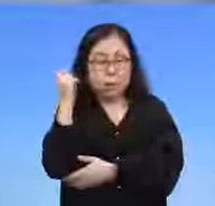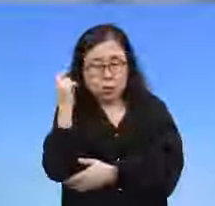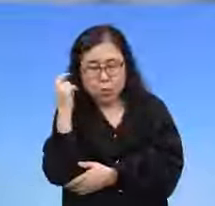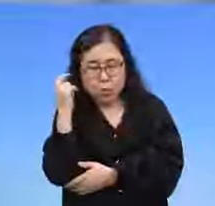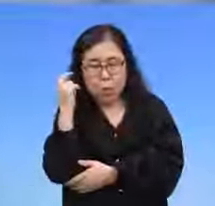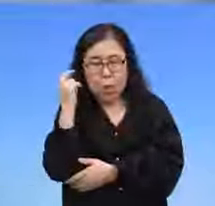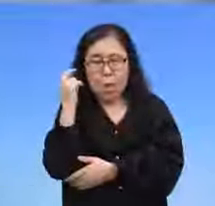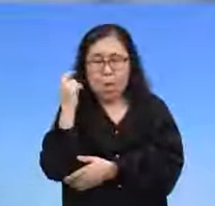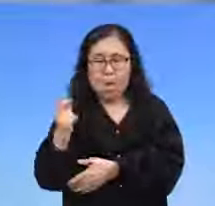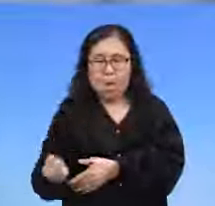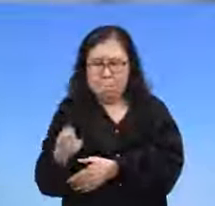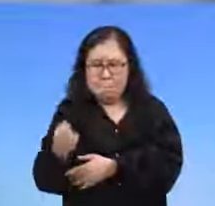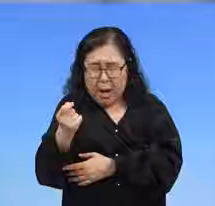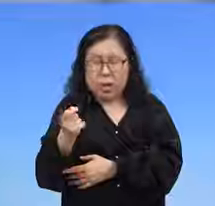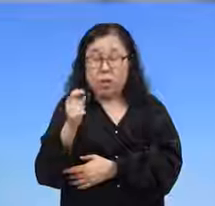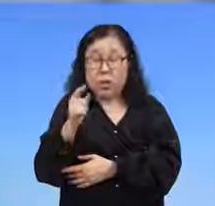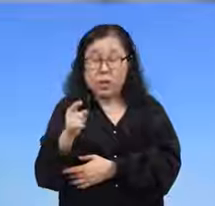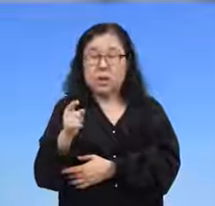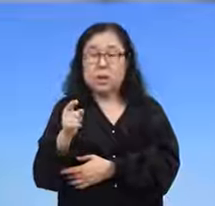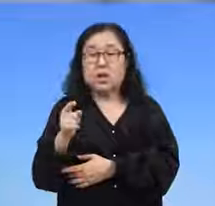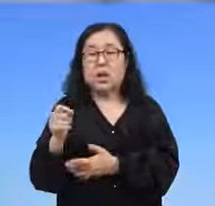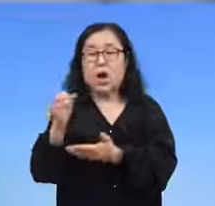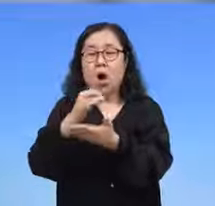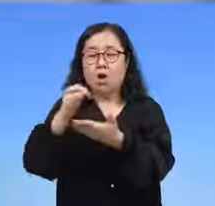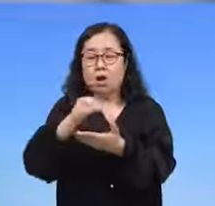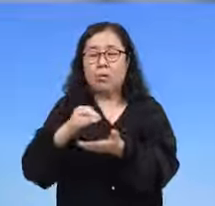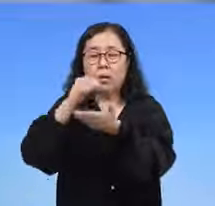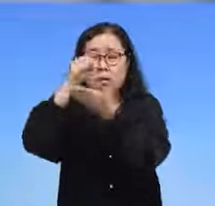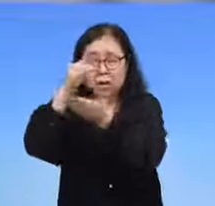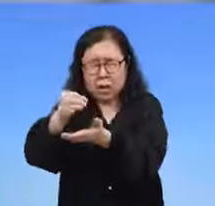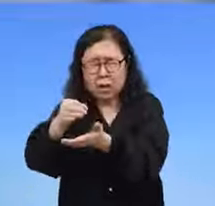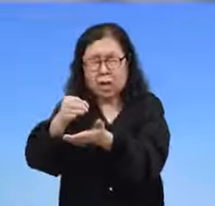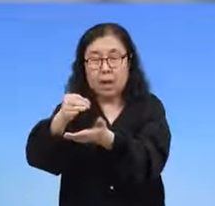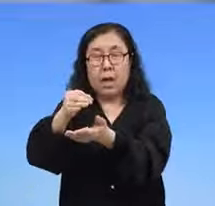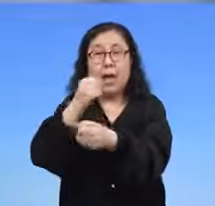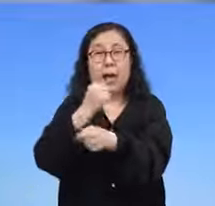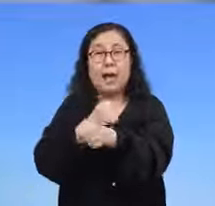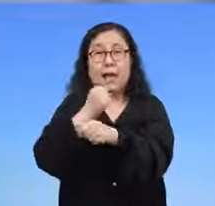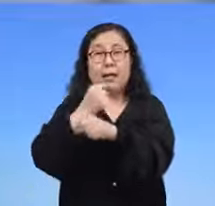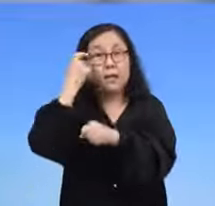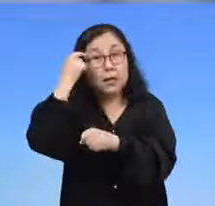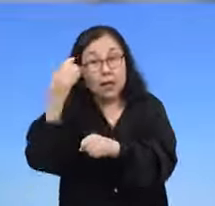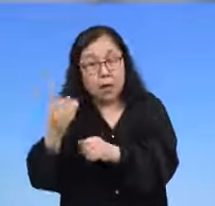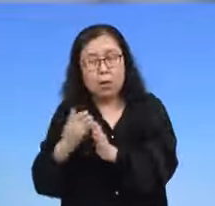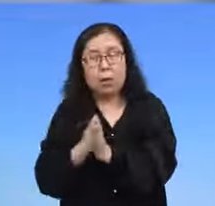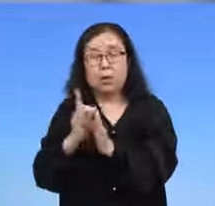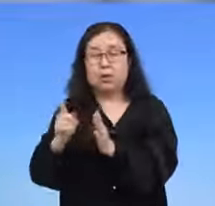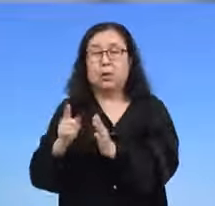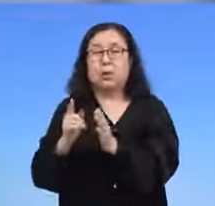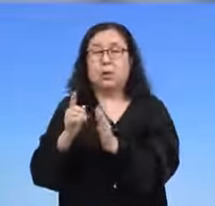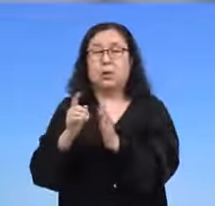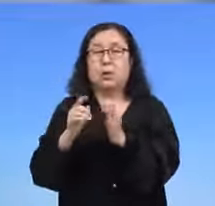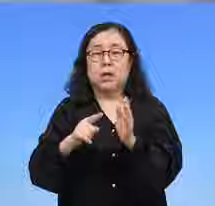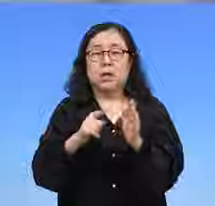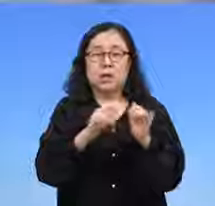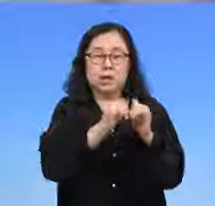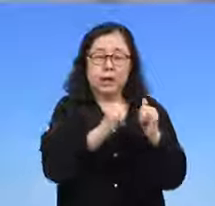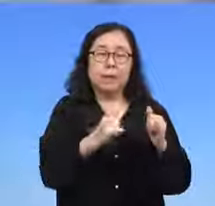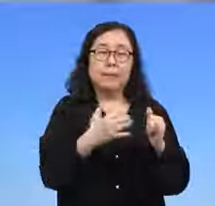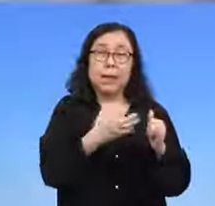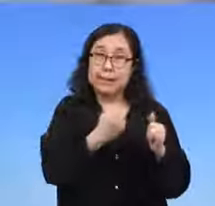됐나? 그게 바로 이분이 가진 그 한 사람에 대한, 약자 한 사람에 대한 사랑의 표현이었다고 저는